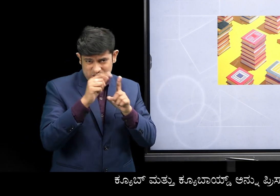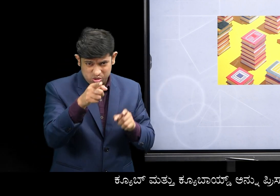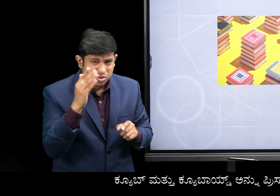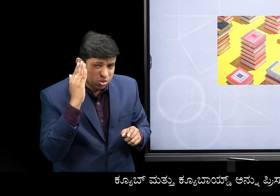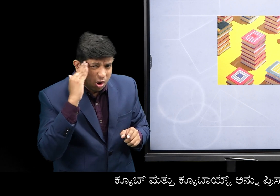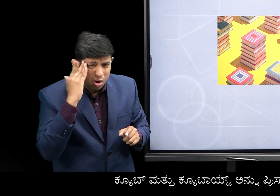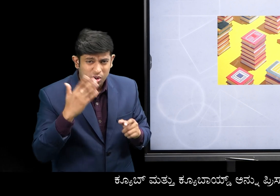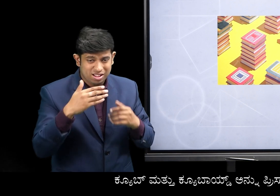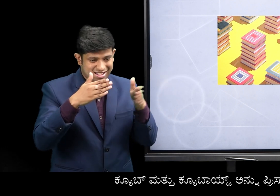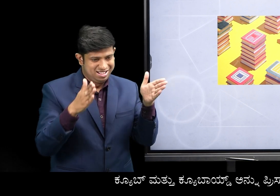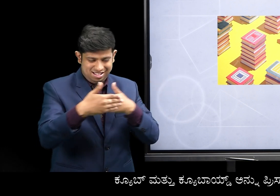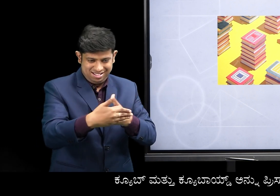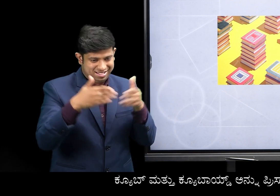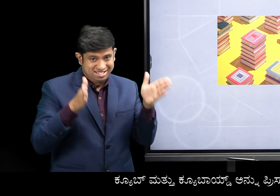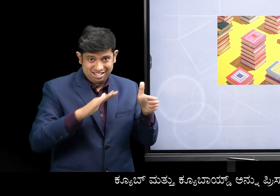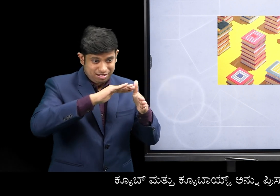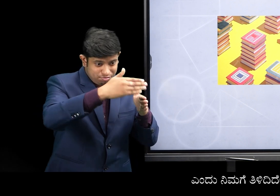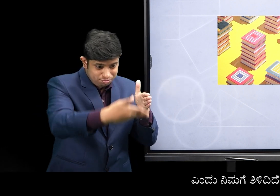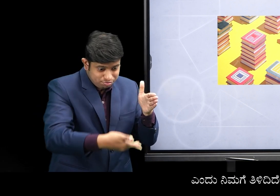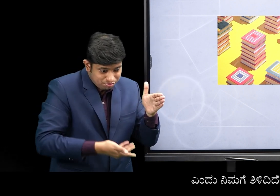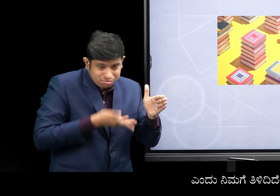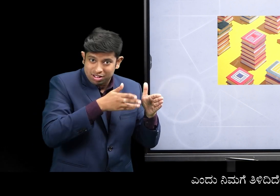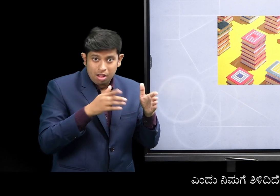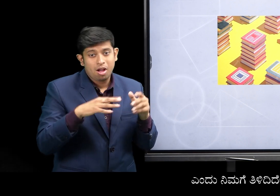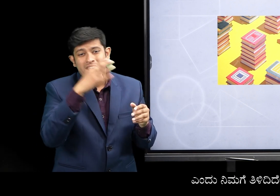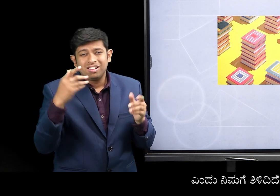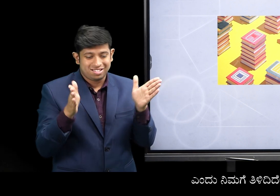ಕ್ಯೂಬ್ ಮತ್ತು ಕ್ಯೂಬಾಯ್ಡ್ ಅನ್ನ ಪ್ರಿಸಂ ಎಂದು ಕರೆಯುತ್ತಾರೆ ಎಂದು ನಿಮಗೆ ತಿಳಿದಿದೆಯೇ?